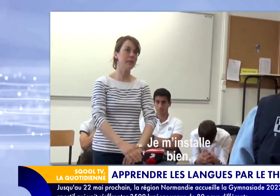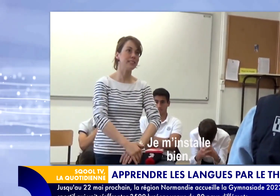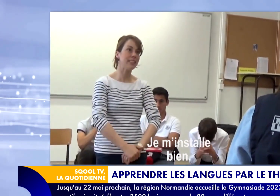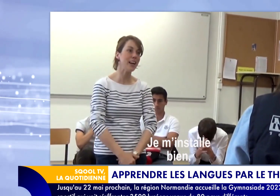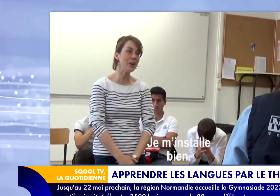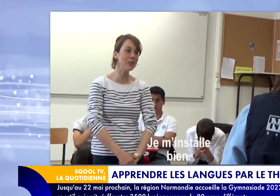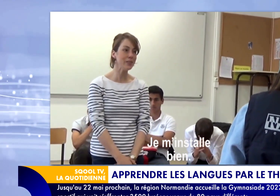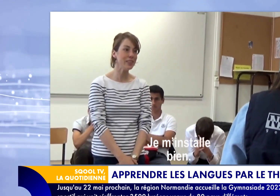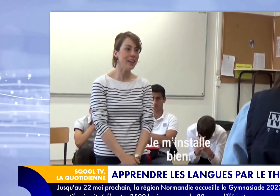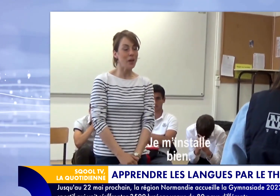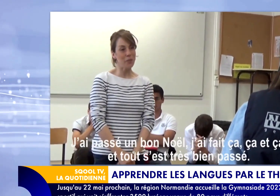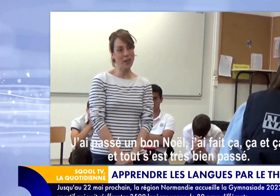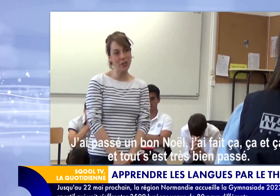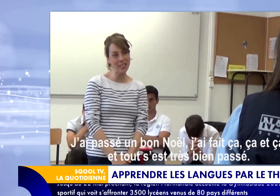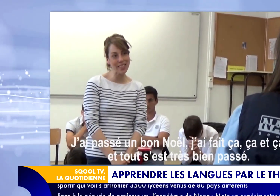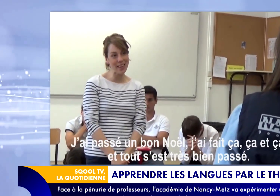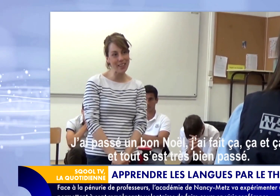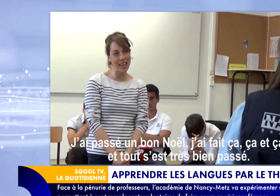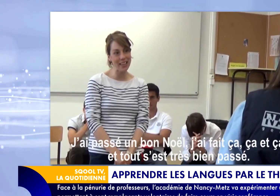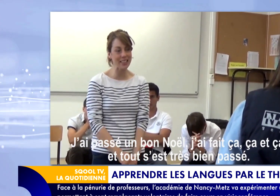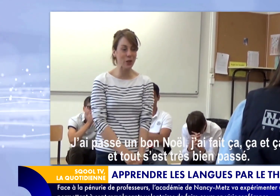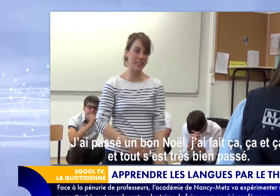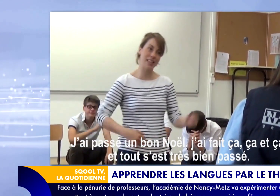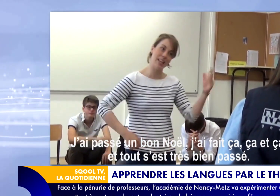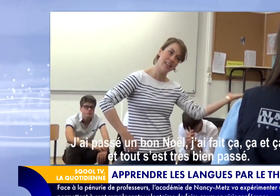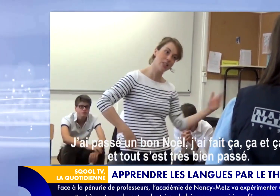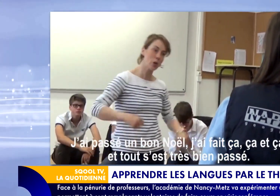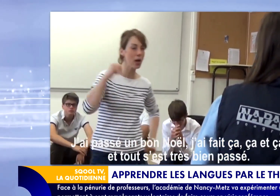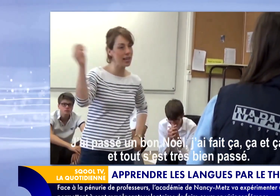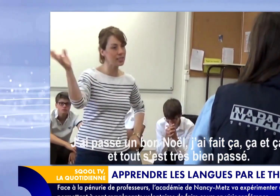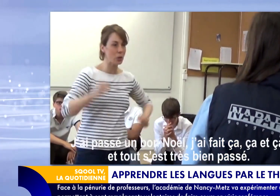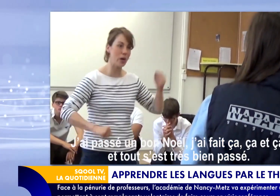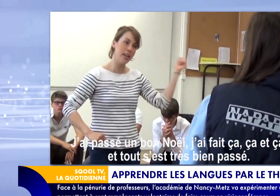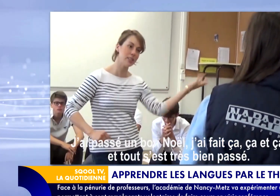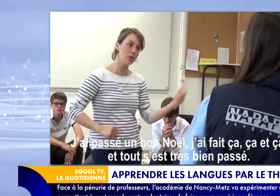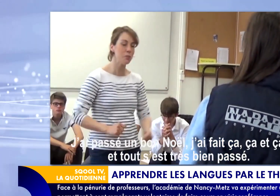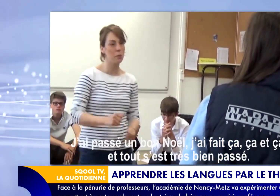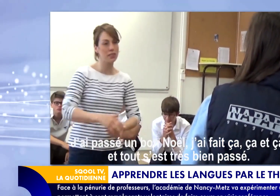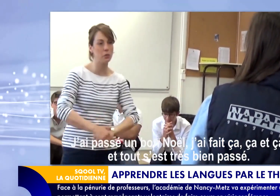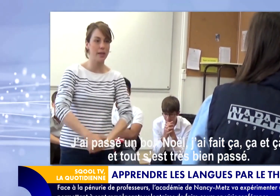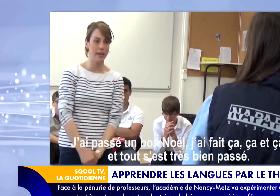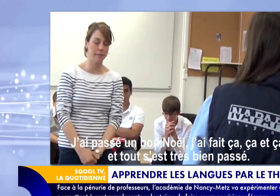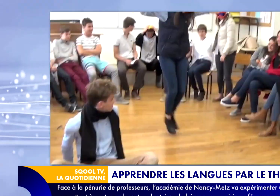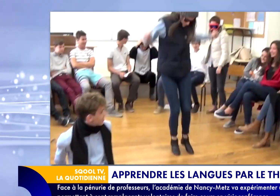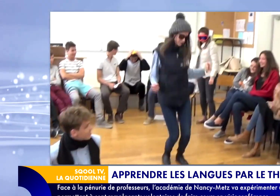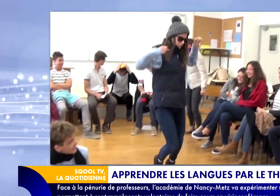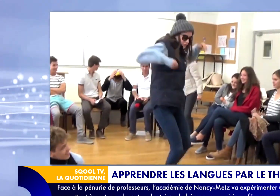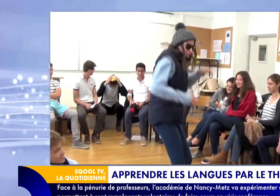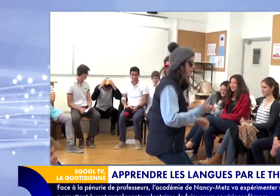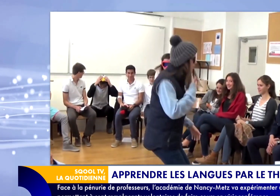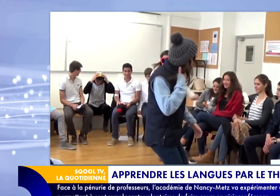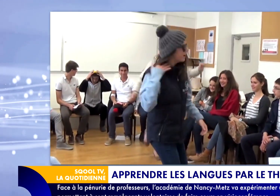me instalo. Bueno, yo estas navidades, entonces hice esto, esto, esto, y me lo pasé muy bien.